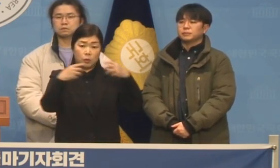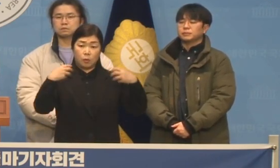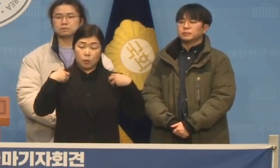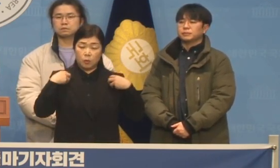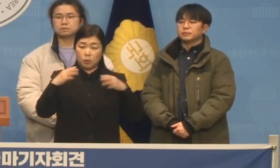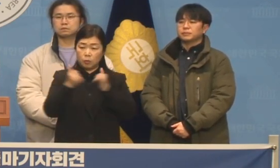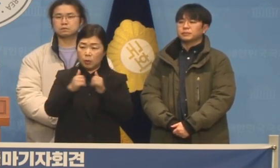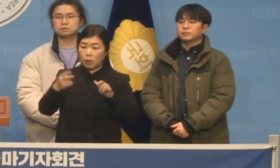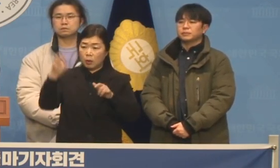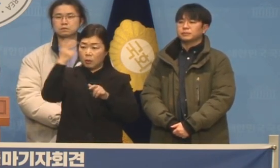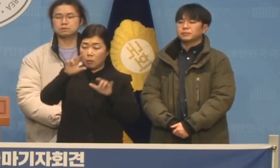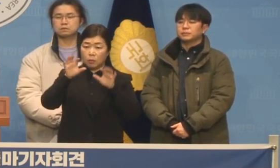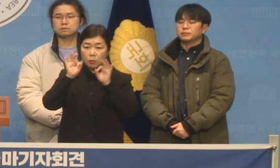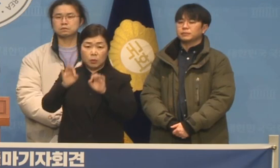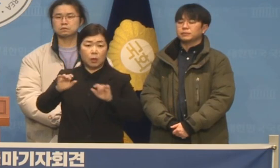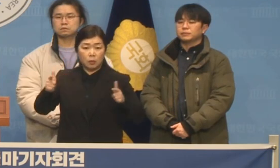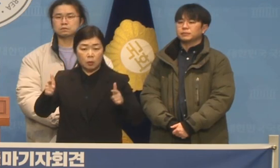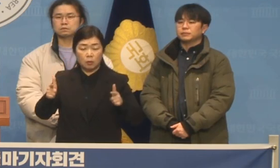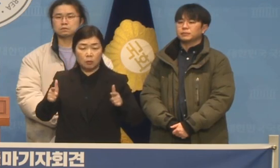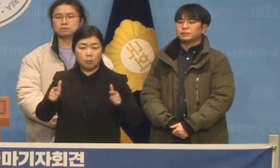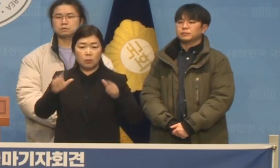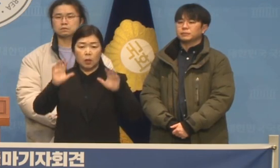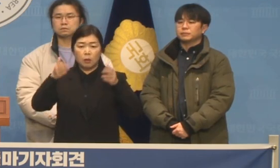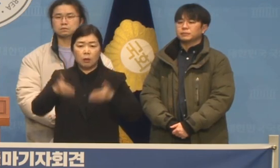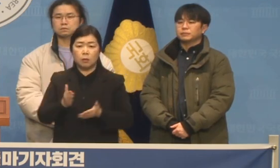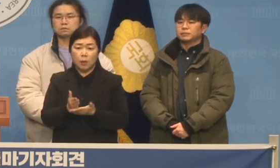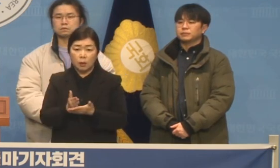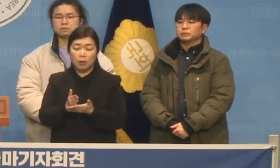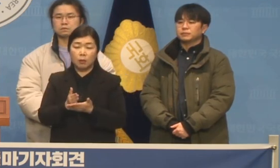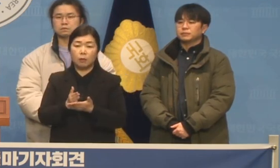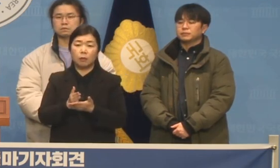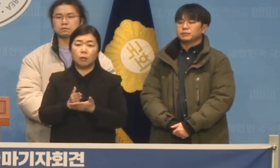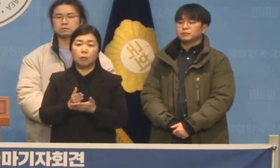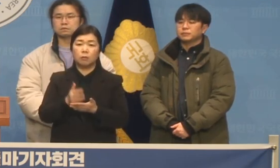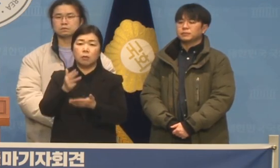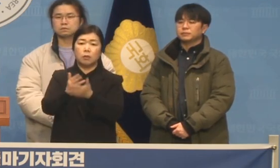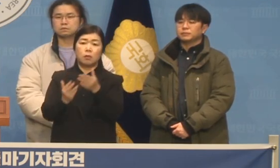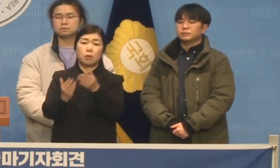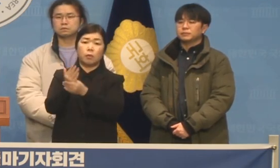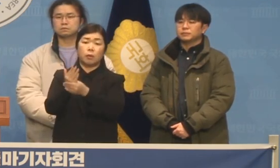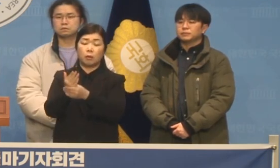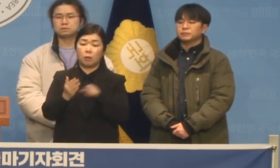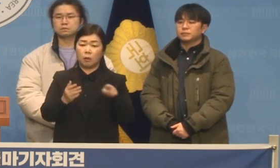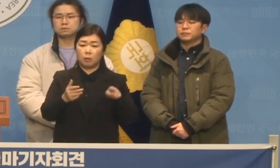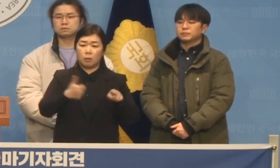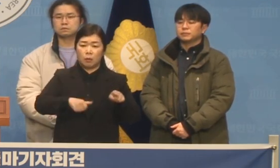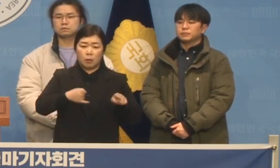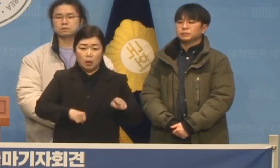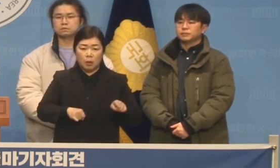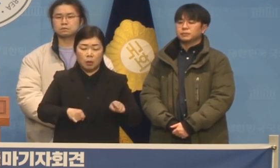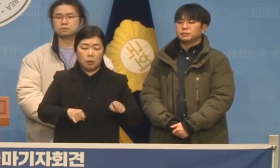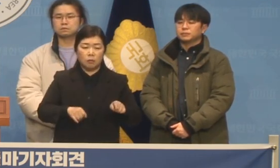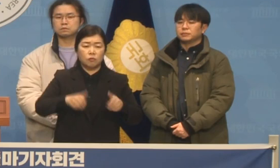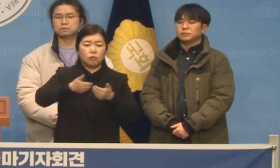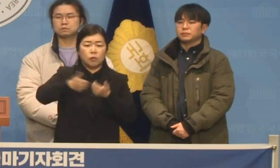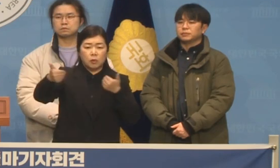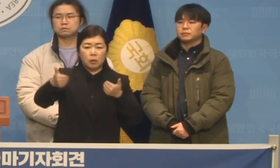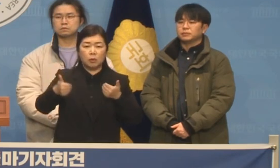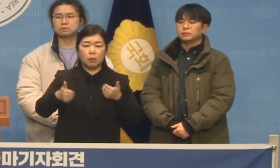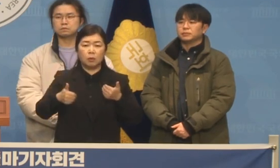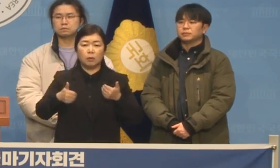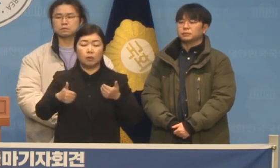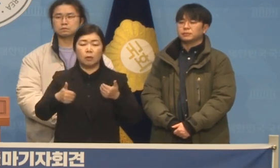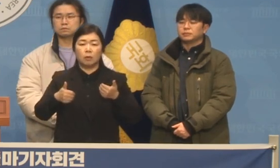있습니다. 아이 낳지 마세요. 이태원 참사로 자식을 잃은 어머니가 용산 대통령실